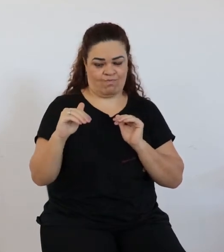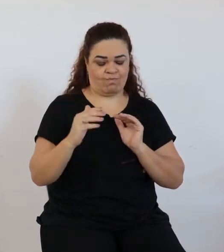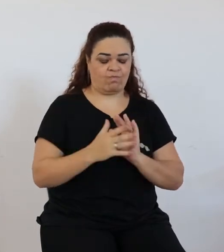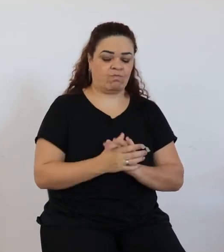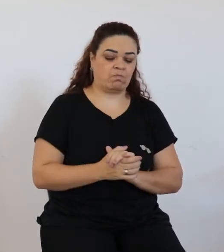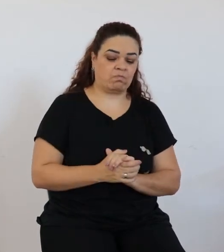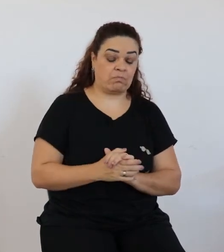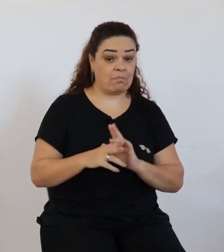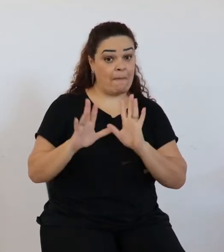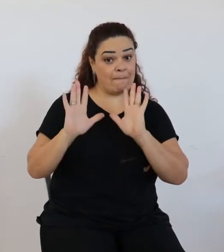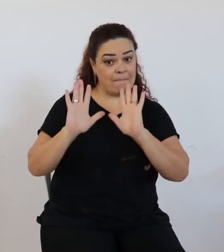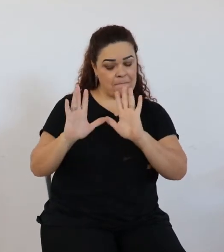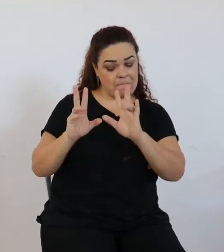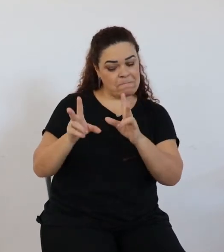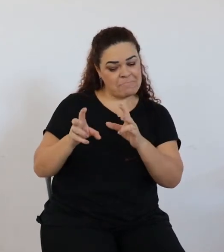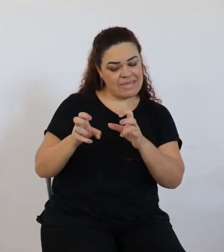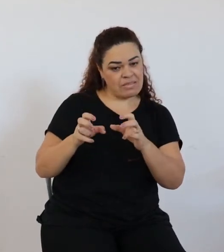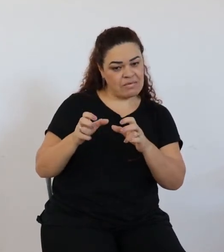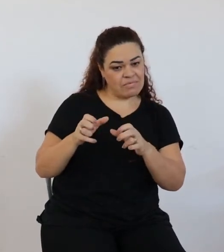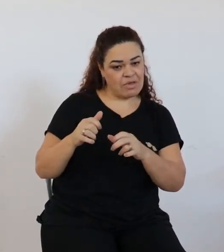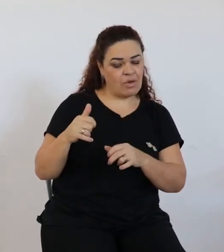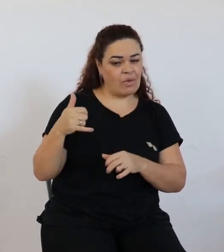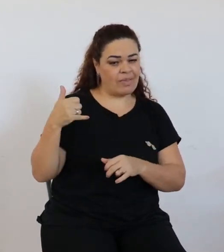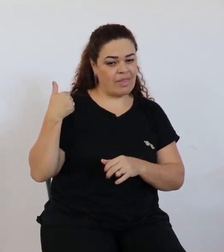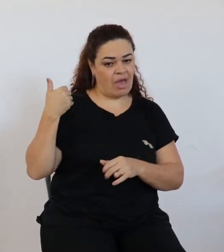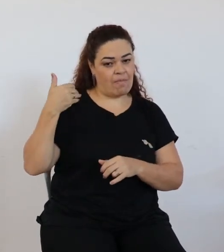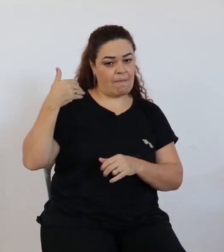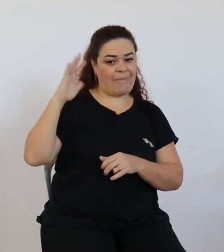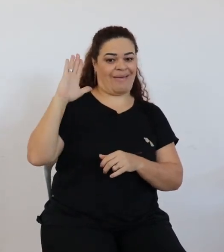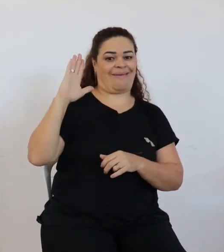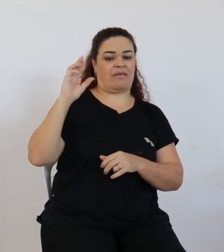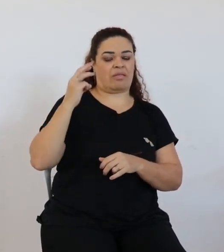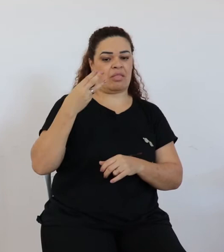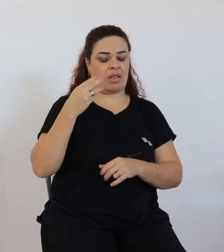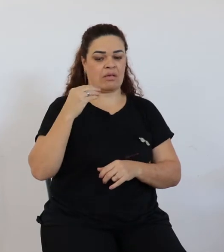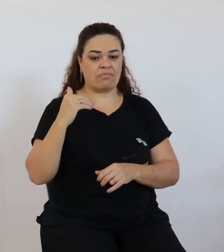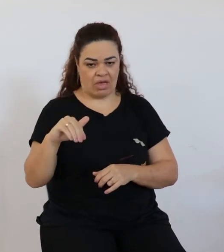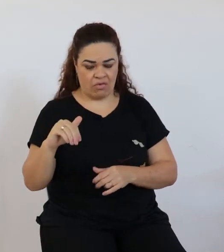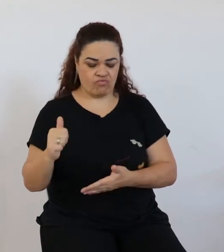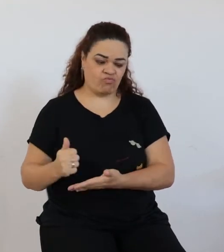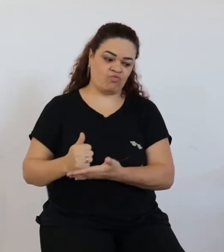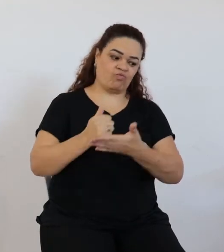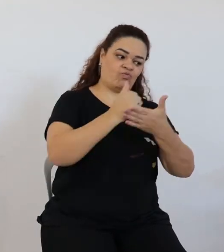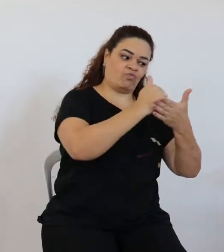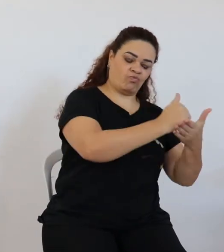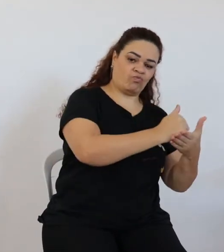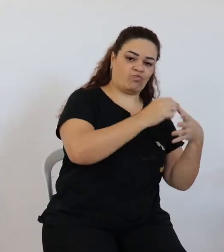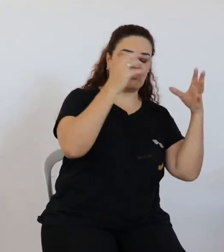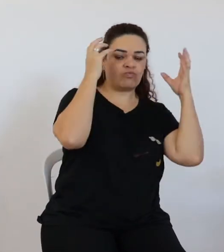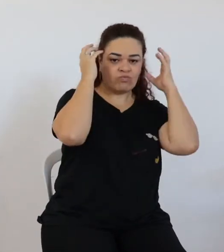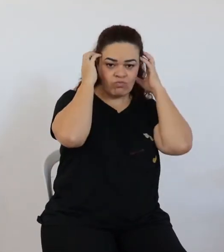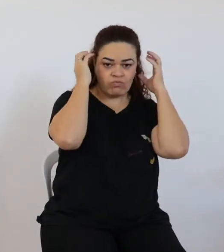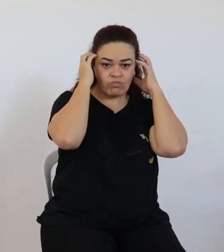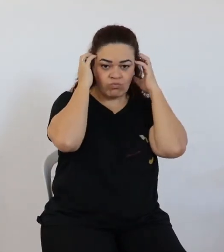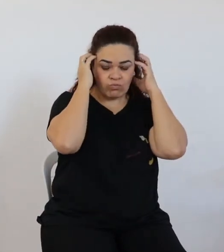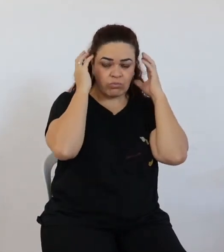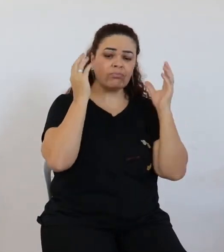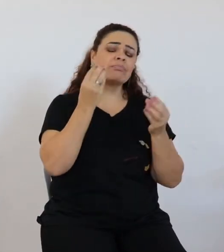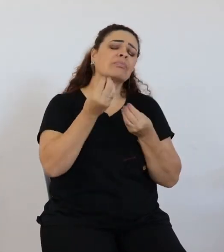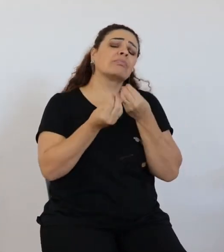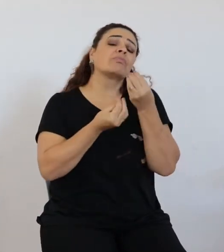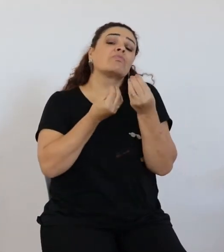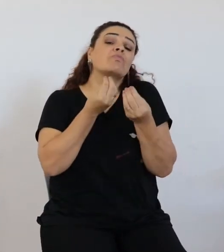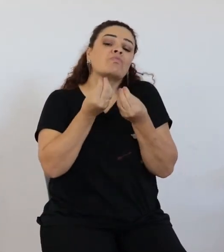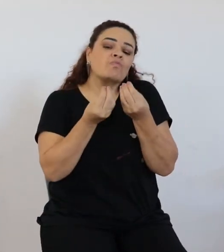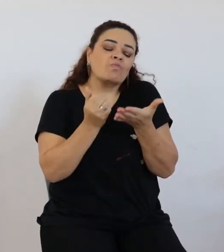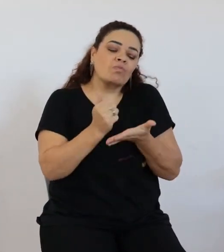com mais de 3 anos e meio, tem que passar com um especialista, com um fonoaudiólogo, né? E como faz para passar com o fonoaudiólogo?